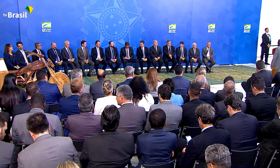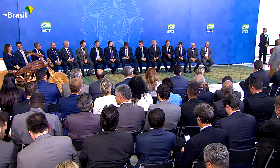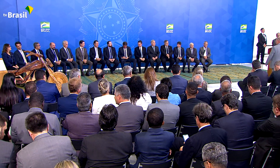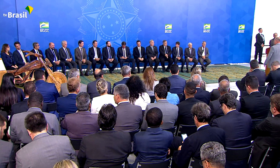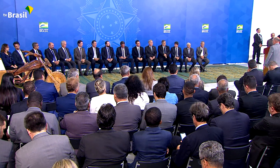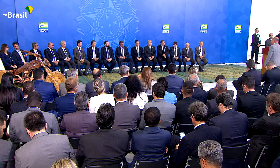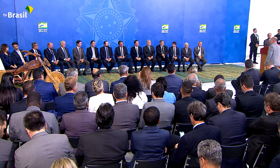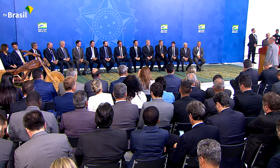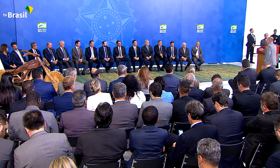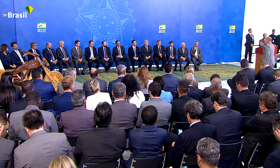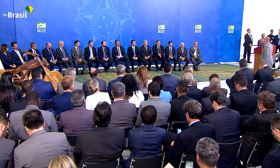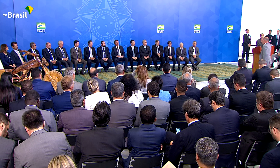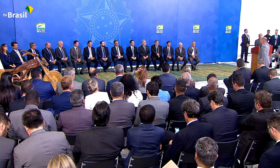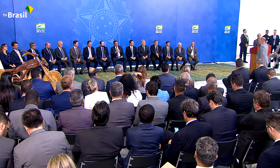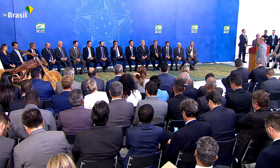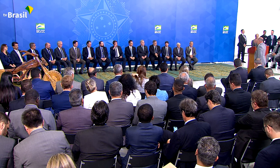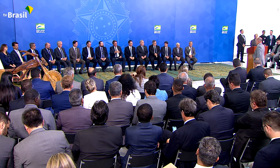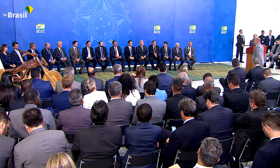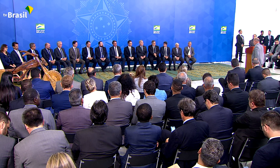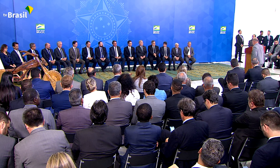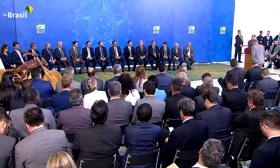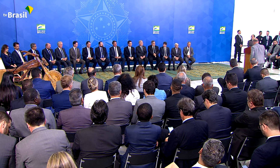E aí